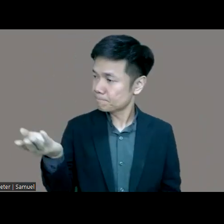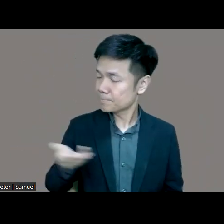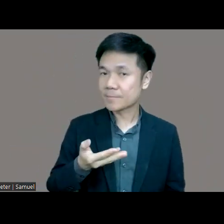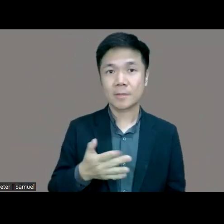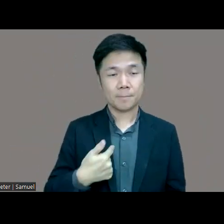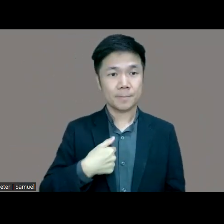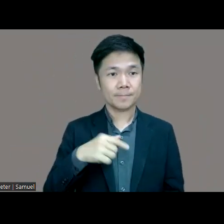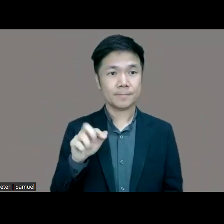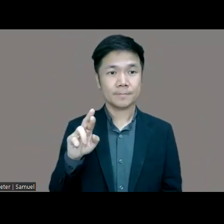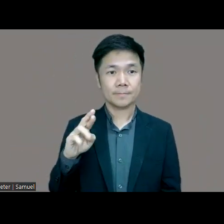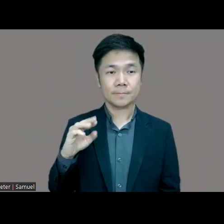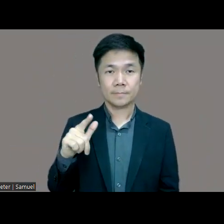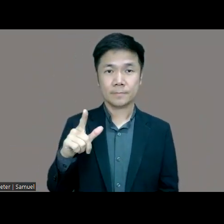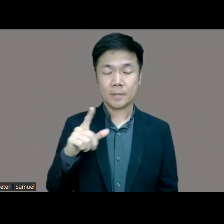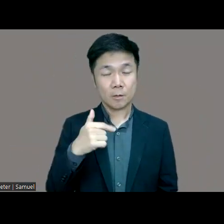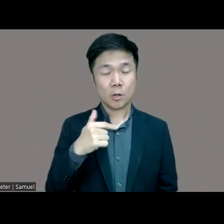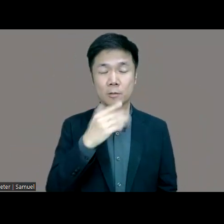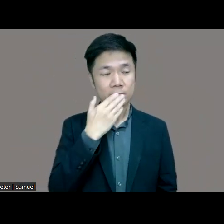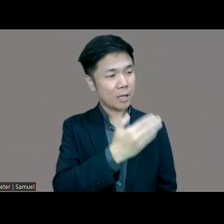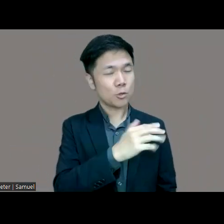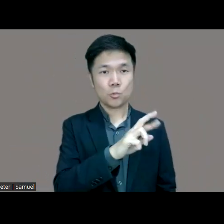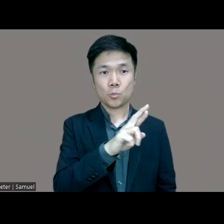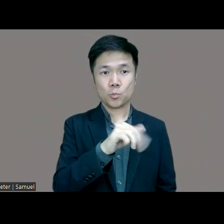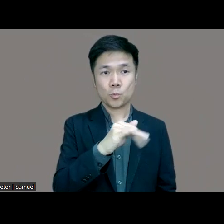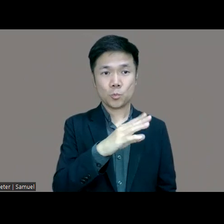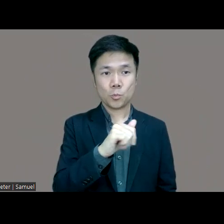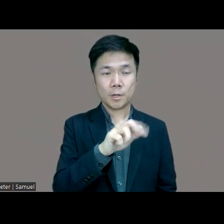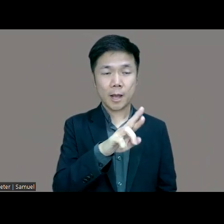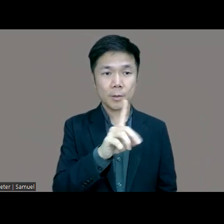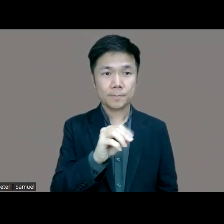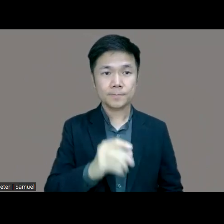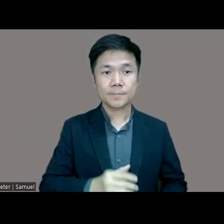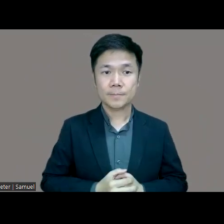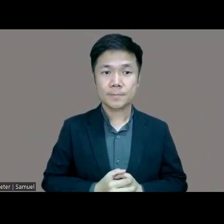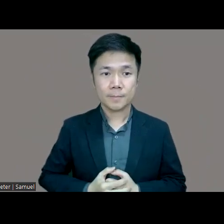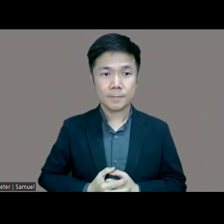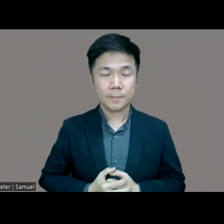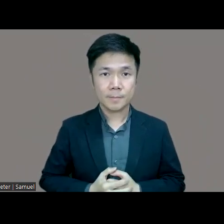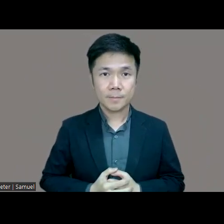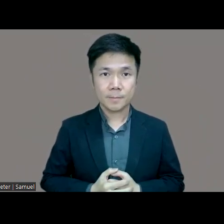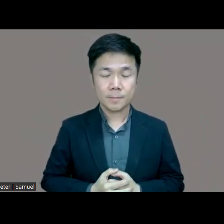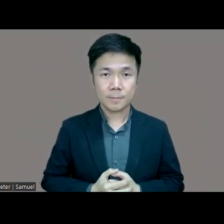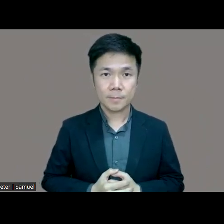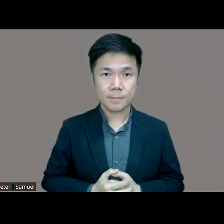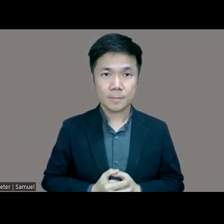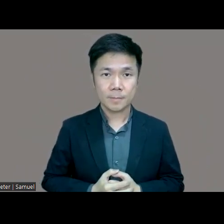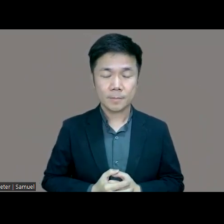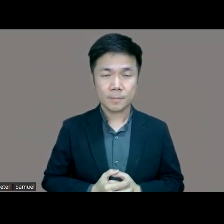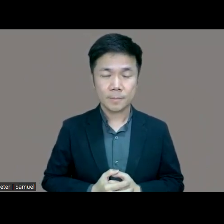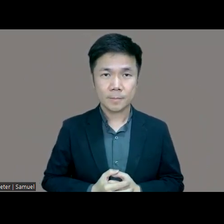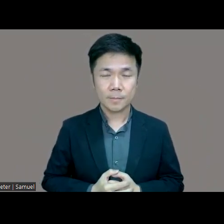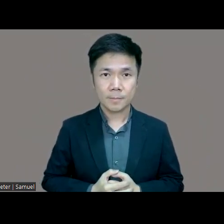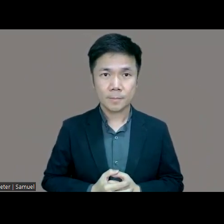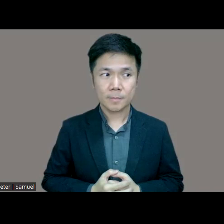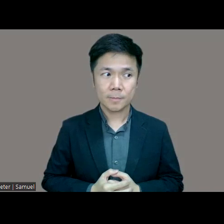I will just add to what I've already sent during the questionnaire. I just want to see how it